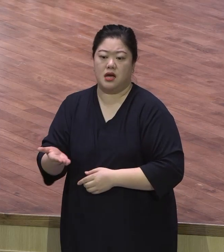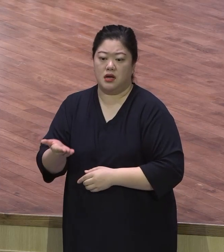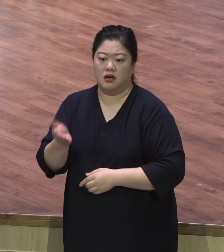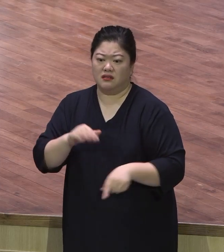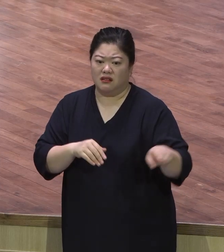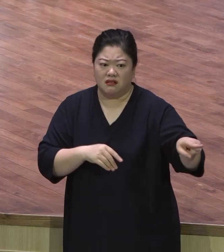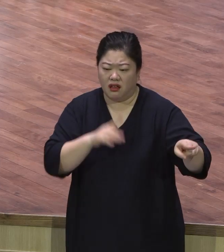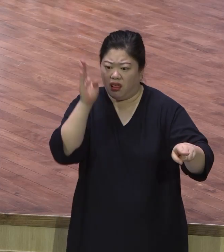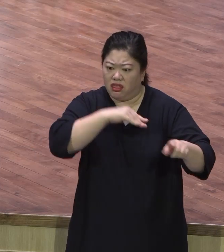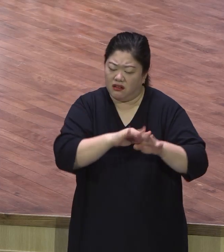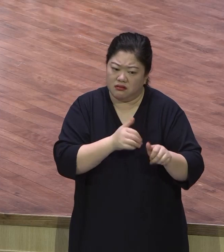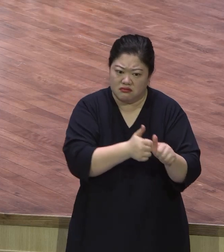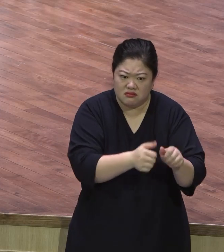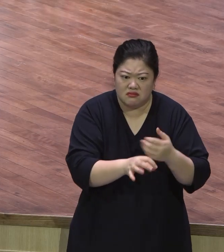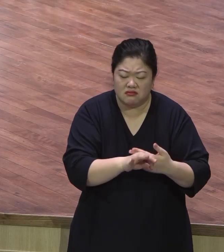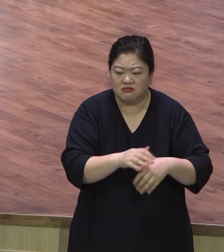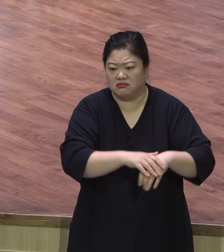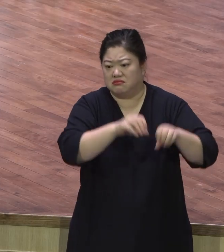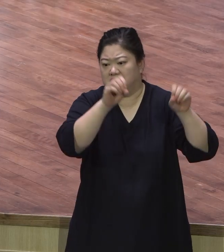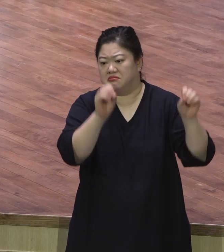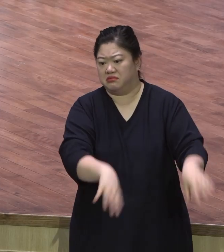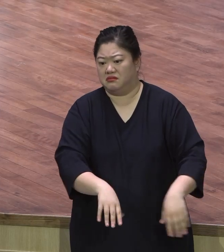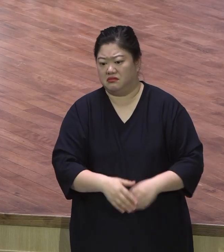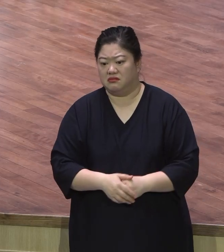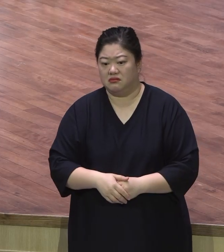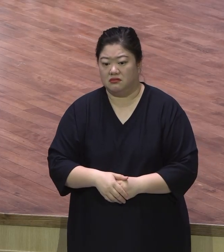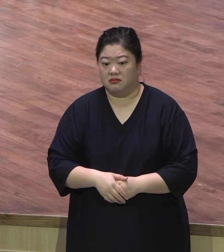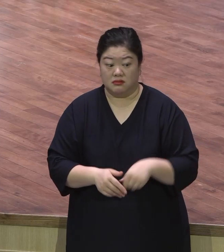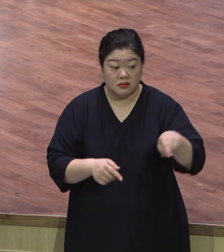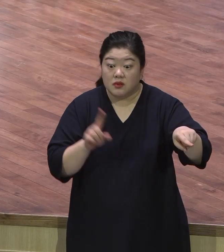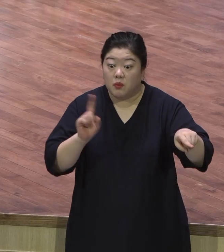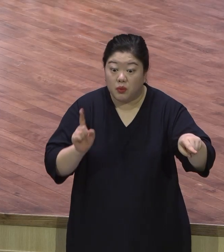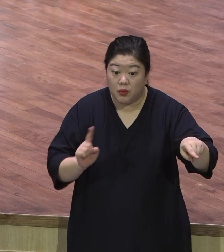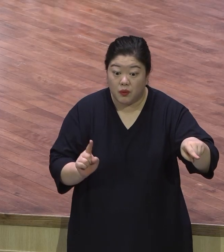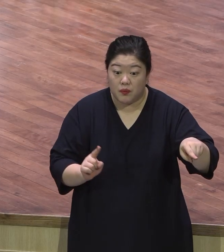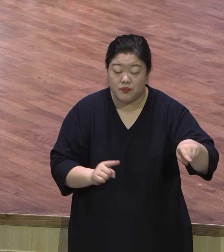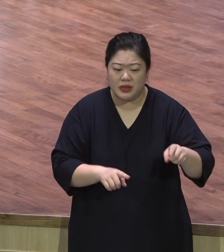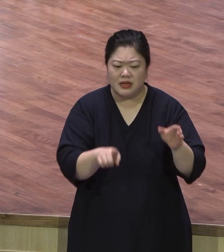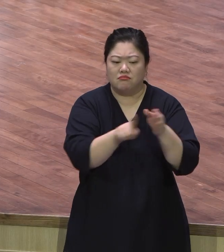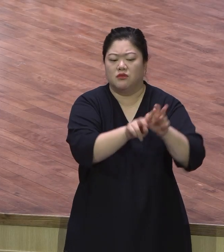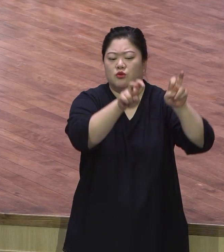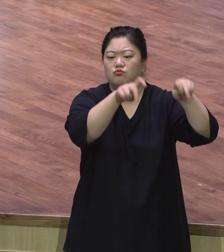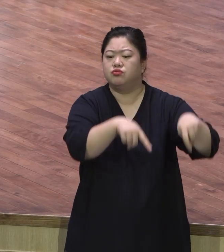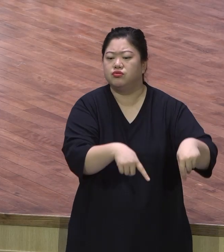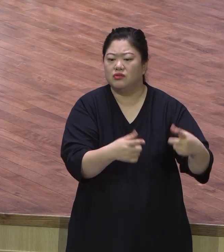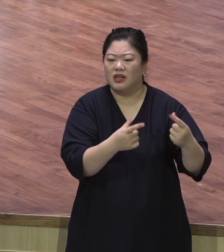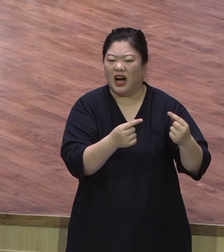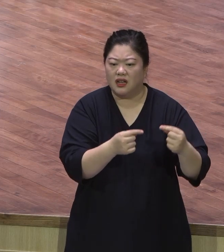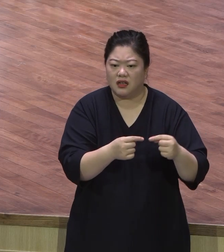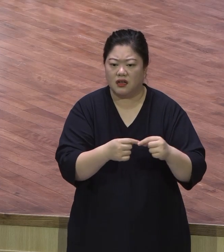세상적인 것으로 가득 차버린 불신자처럼 상한 눈을 가지고 있느냐